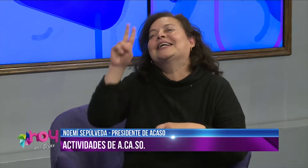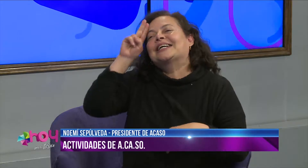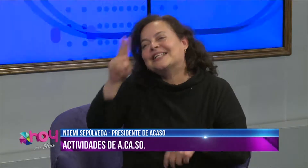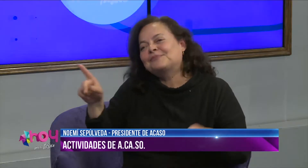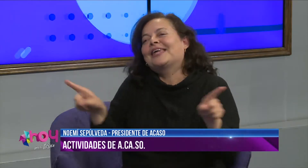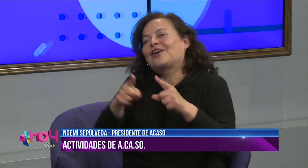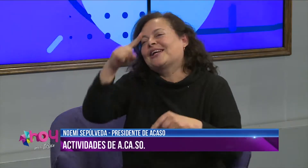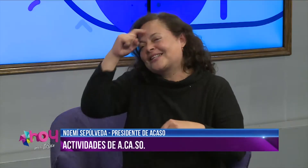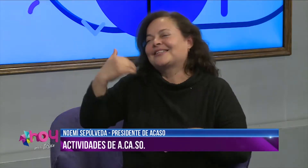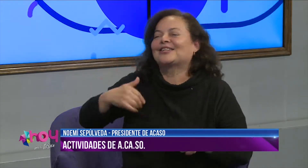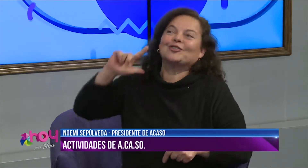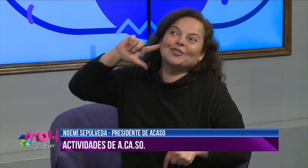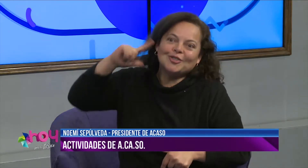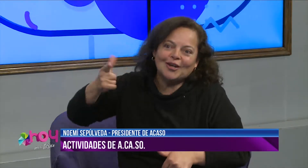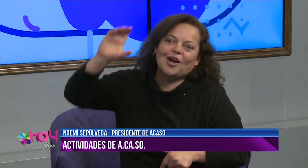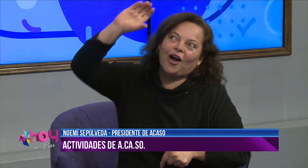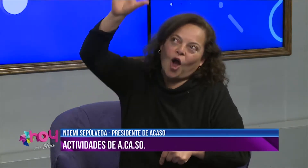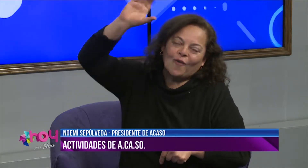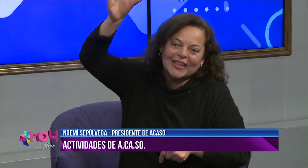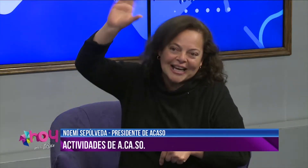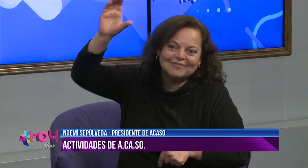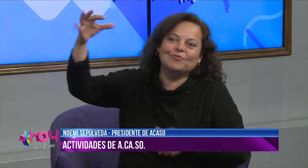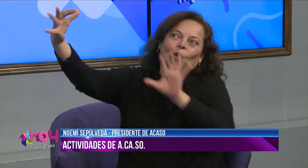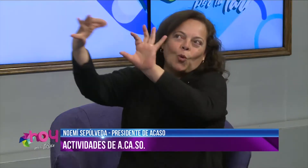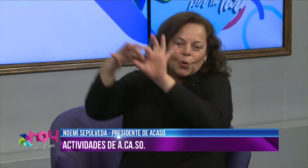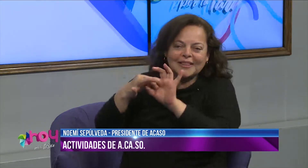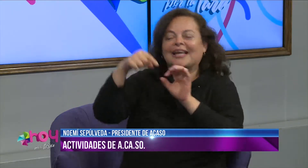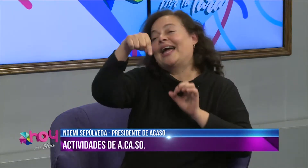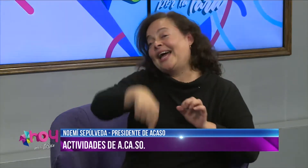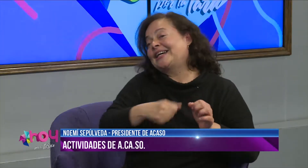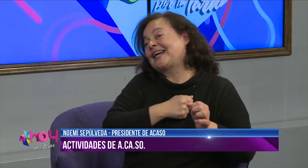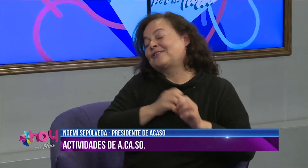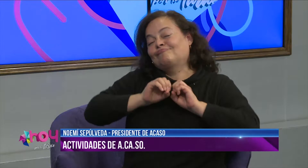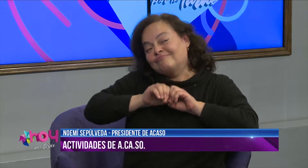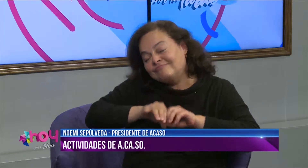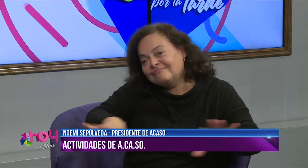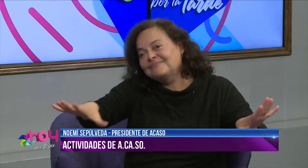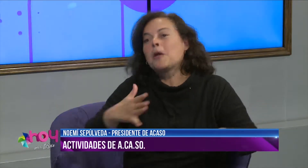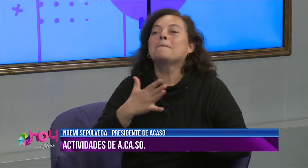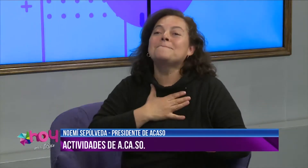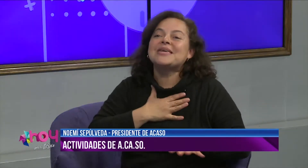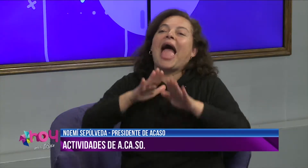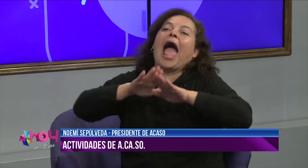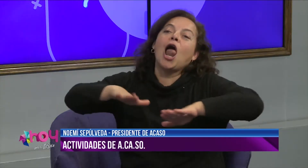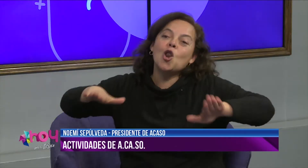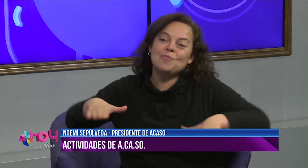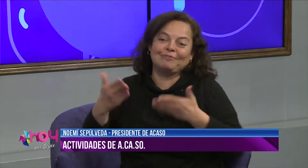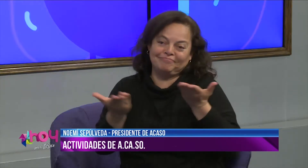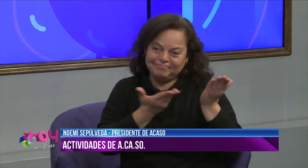bueno, nosotros ya lo aprobamos junto a la Confederación Argentina de Sordos. Bueno, obviamente aquí en Catamarca lo estamos difundiendo con